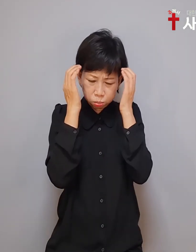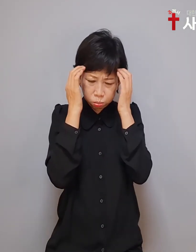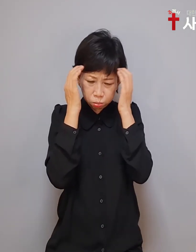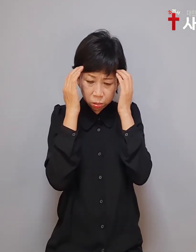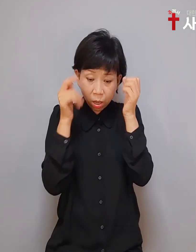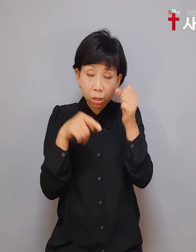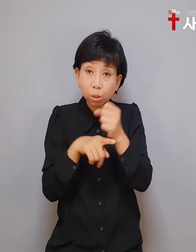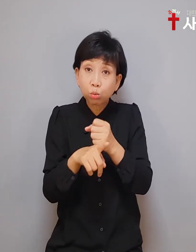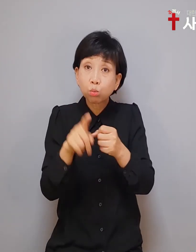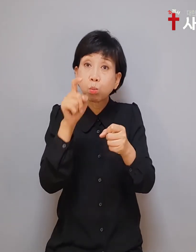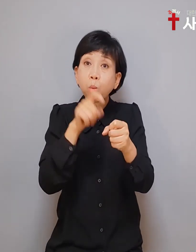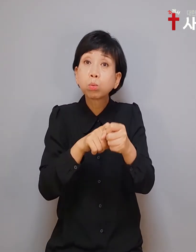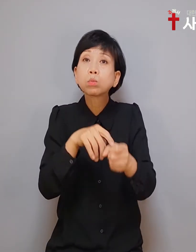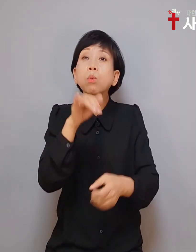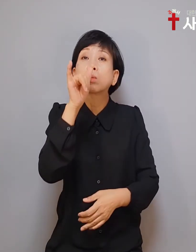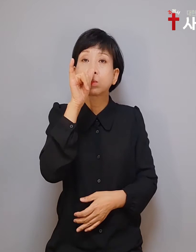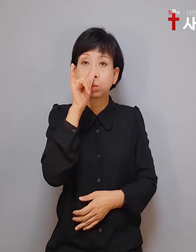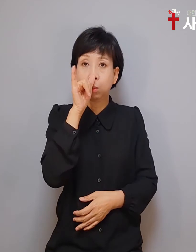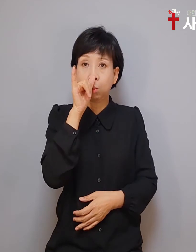있는데 그게 아직